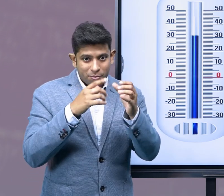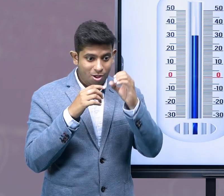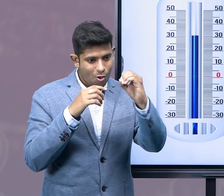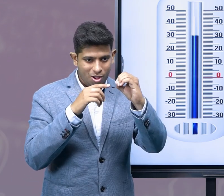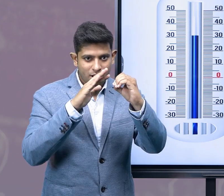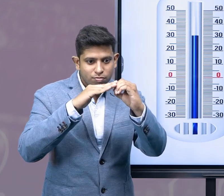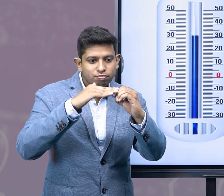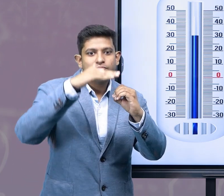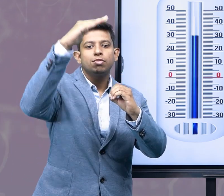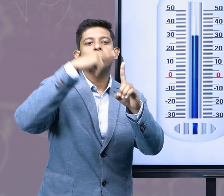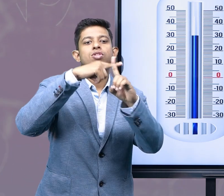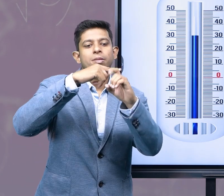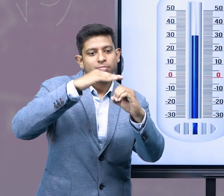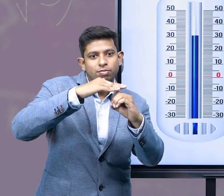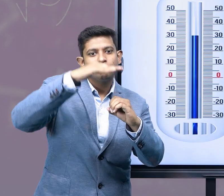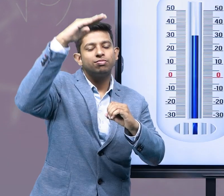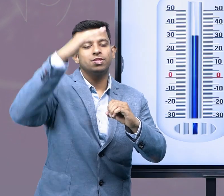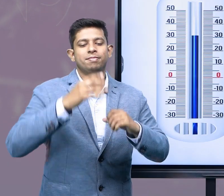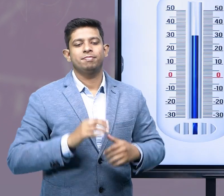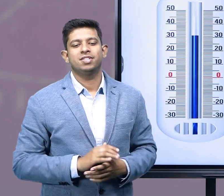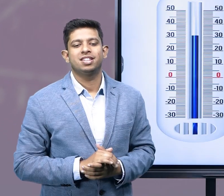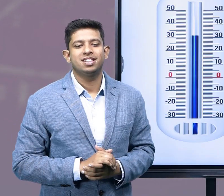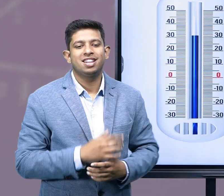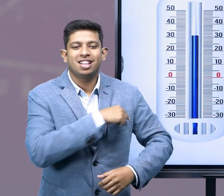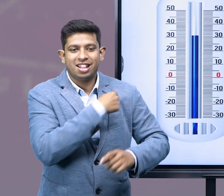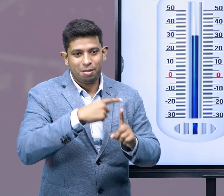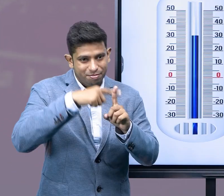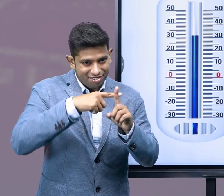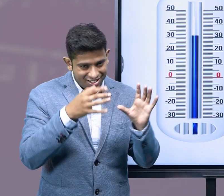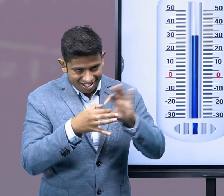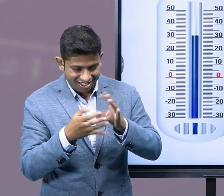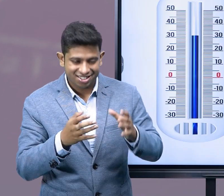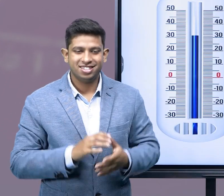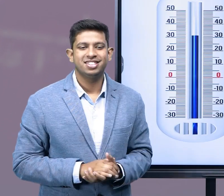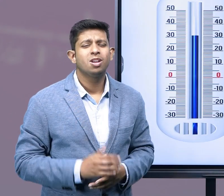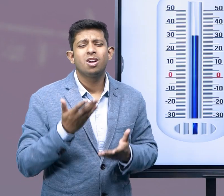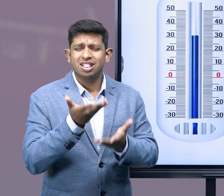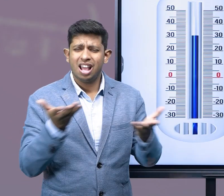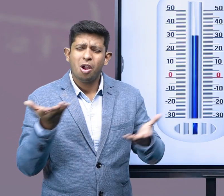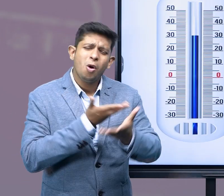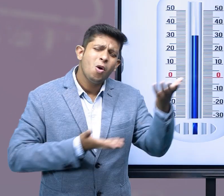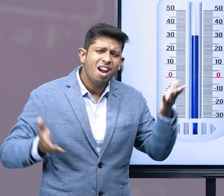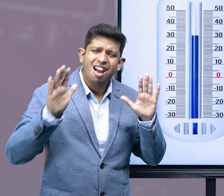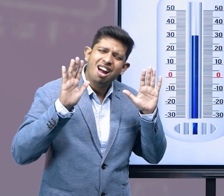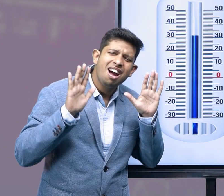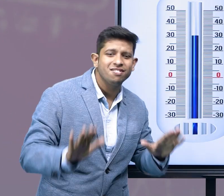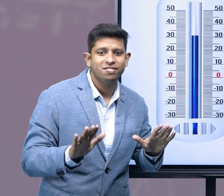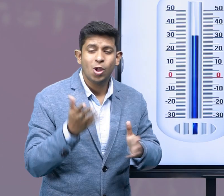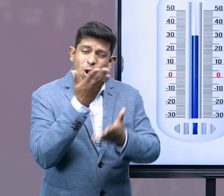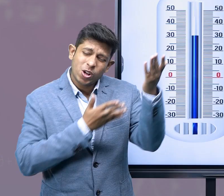है, और जब गर्मी होती है तो हमें धनात्मक संख्याएं दिखाई देती हैं। अपने दैनिक जीवन में भी आप